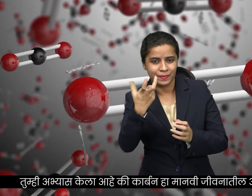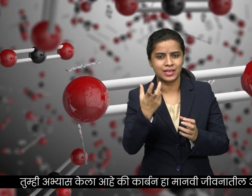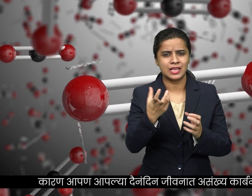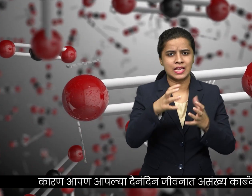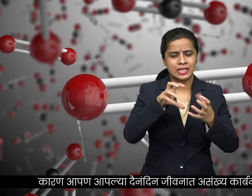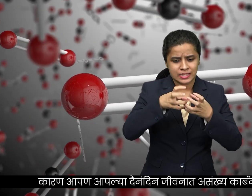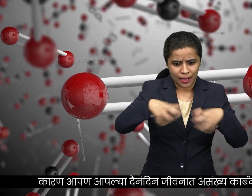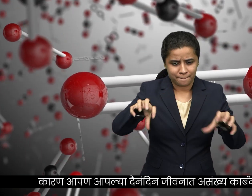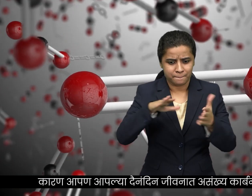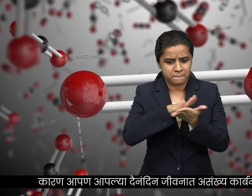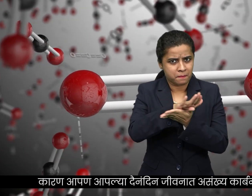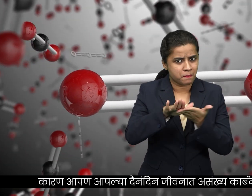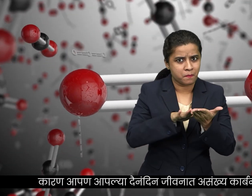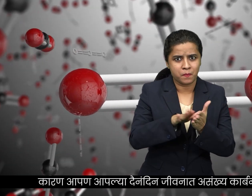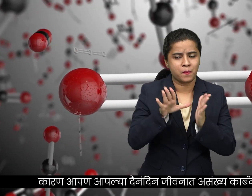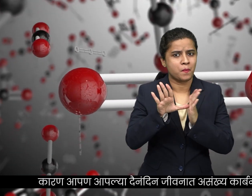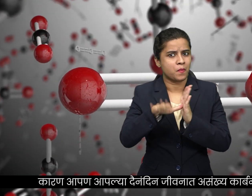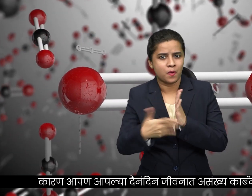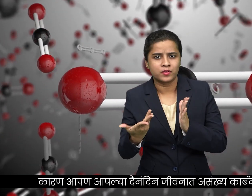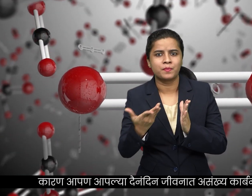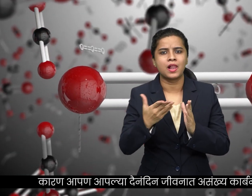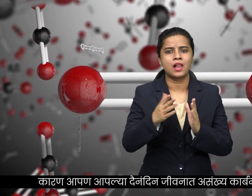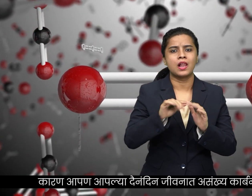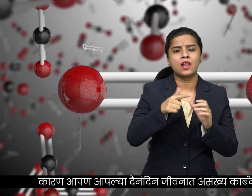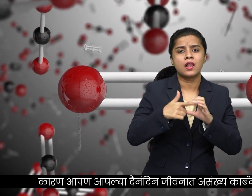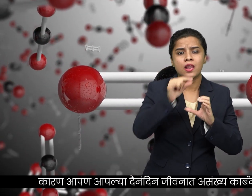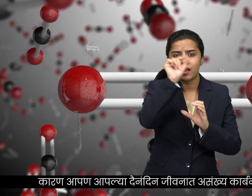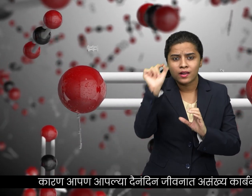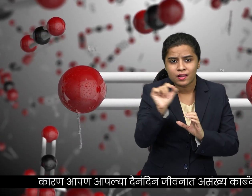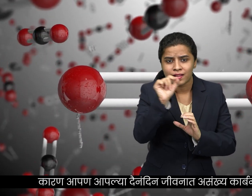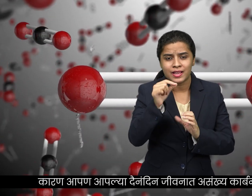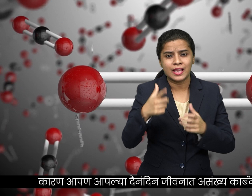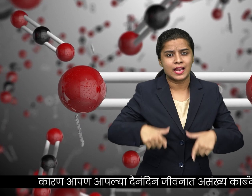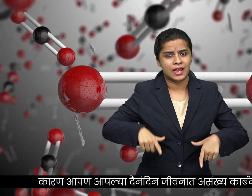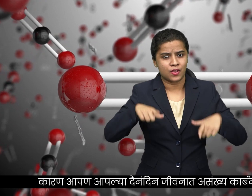आहे, कारण आपण आपल्या दैनंदिन जीवनात असंख्य कार्बन संयुगे वापरतो.